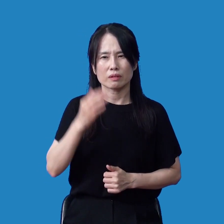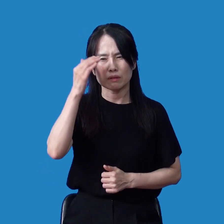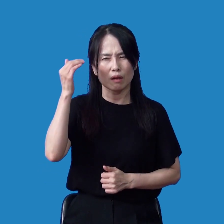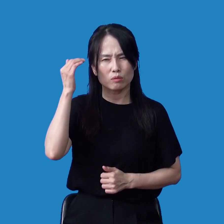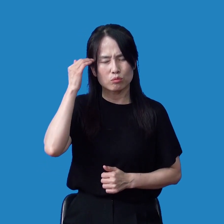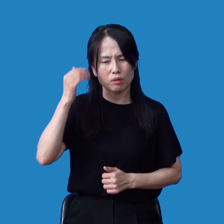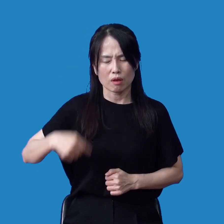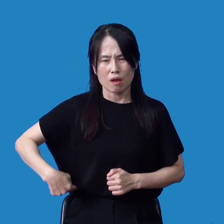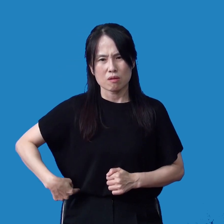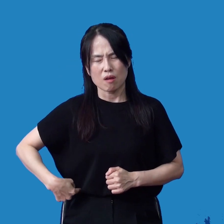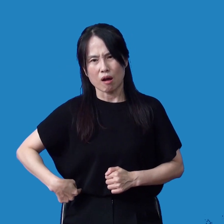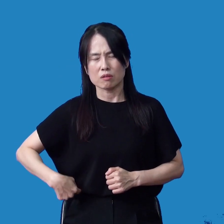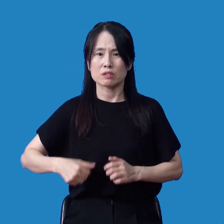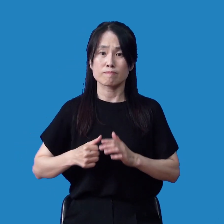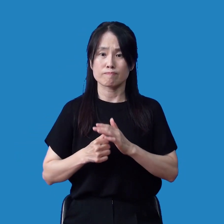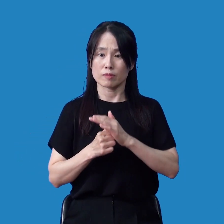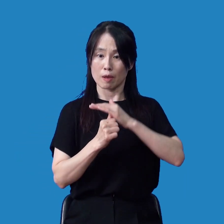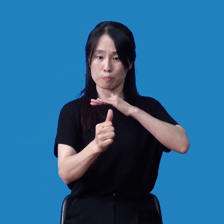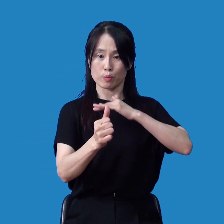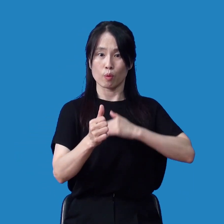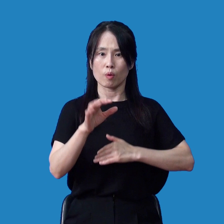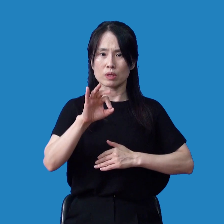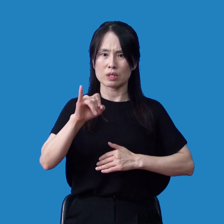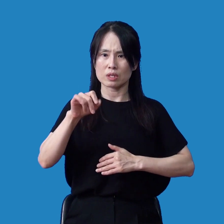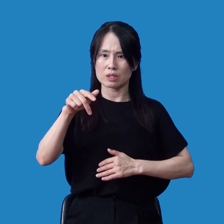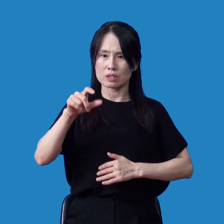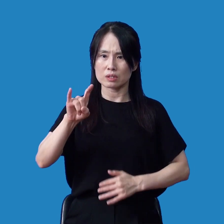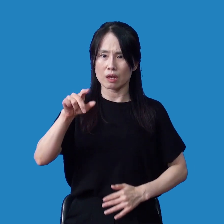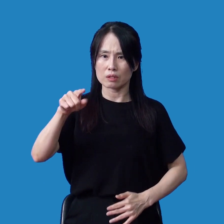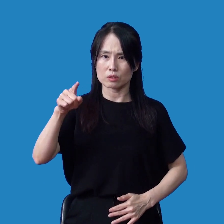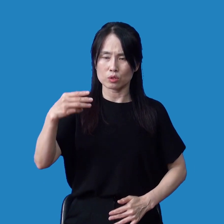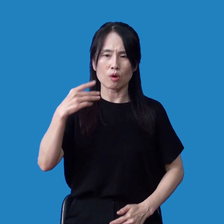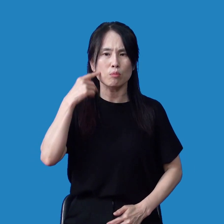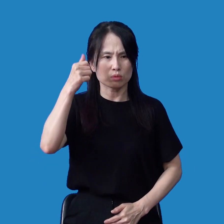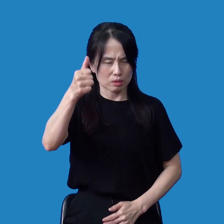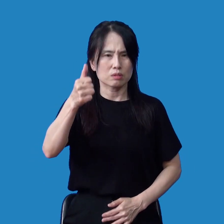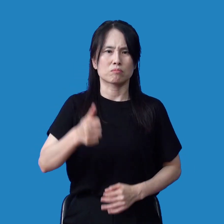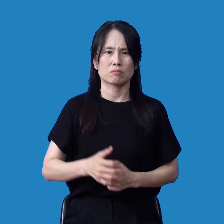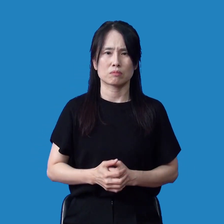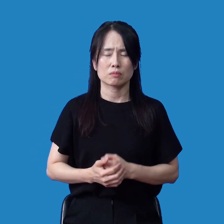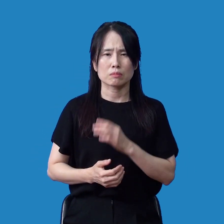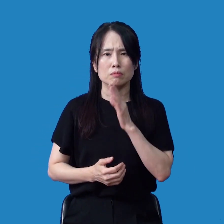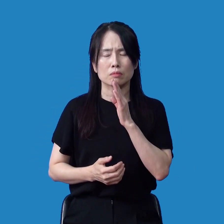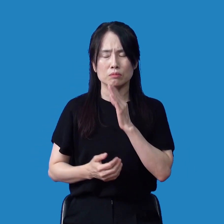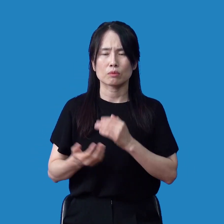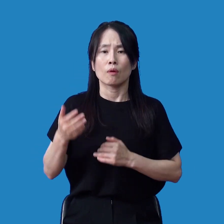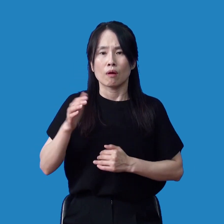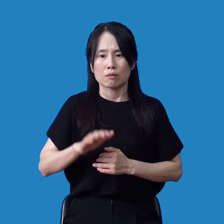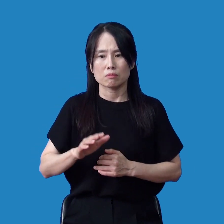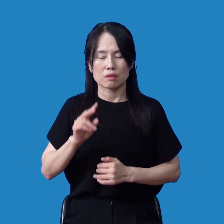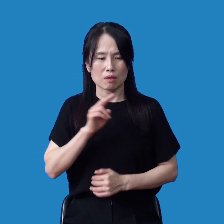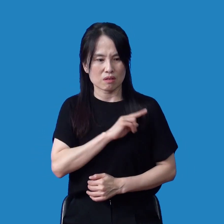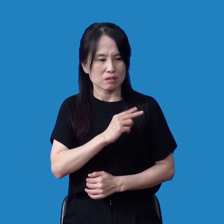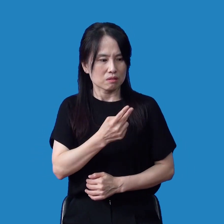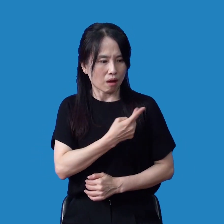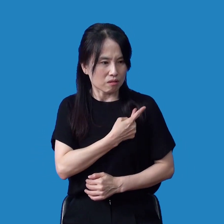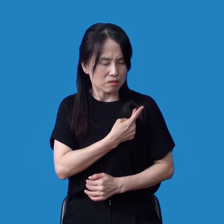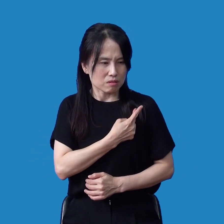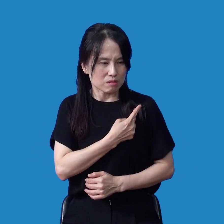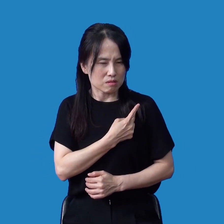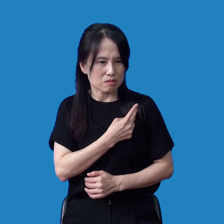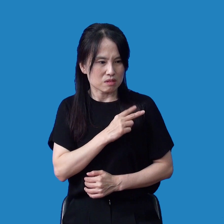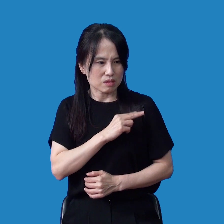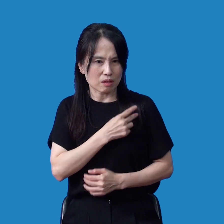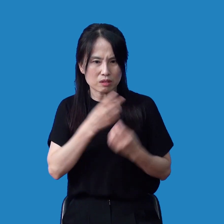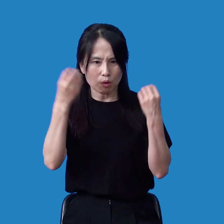그런 목사님이라고 해도 과언이 아닌데 무슨 걸 죄목이 없어가지고 이단이라는 죄목을 걸어서 제명을 시키는지 정말